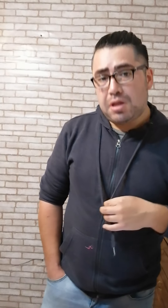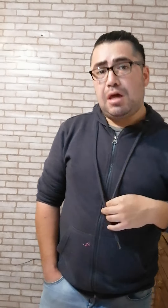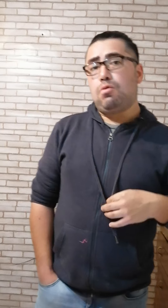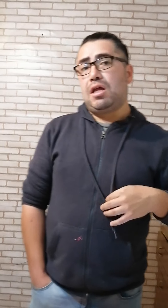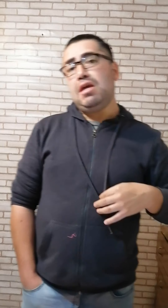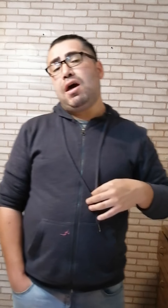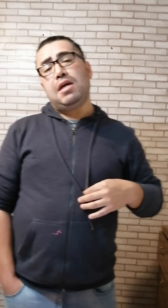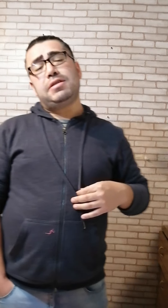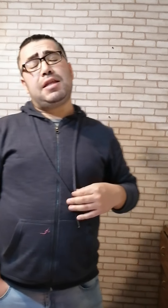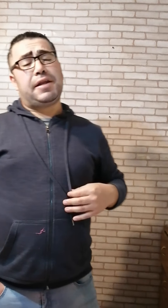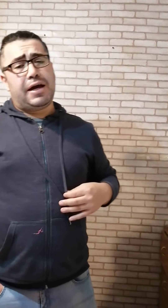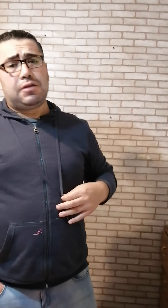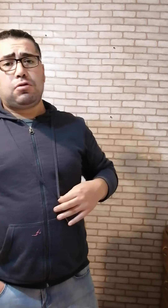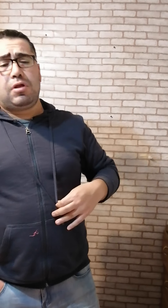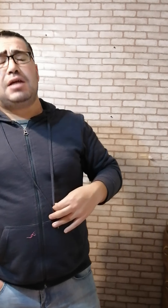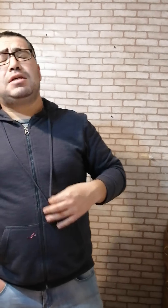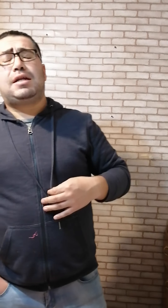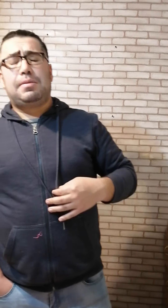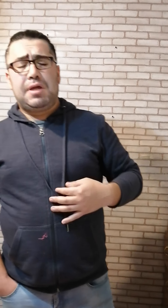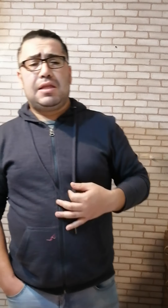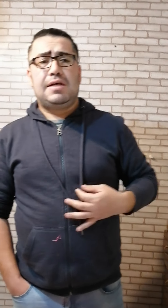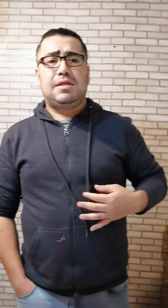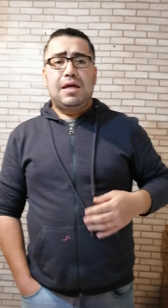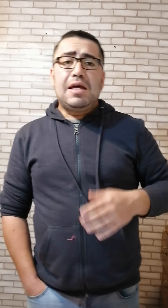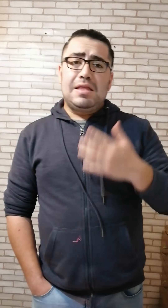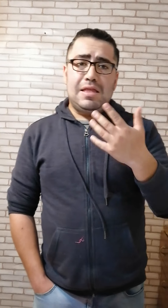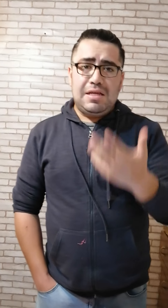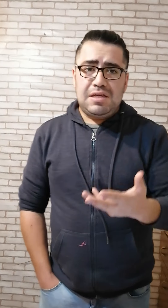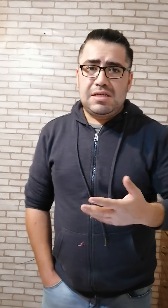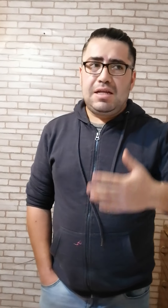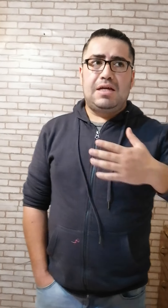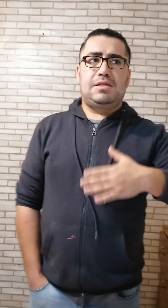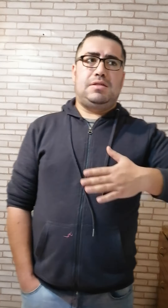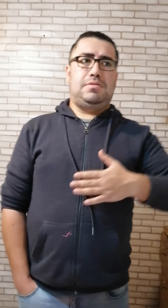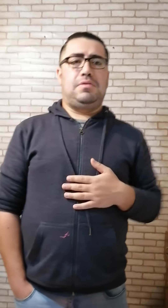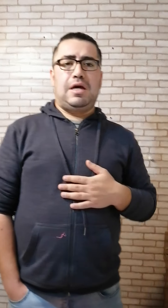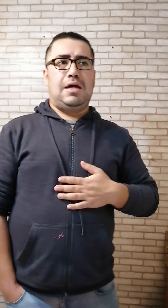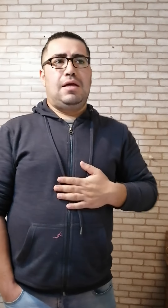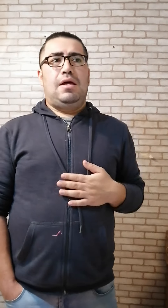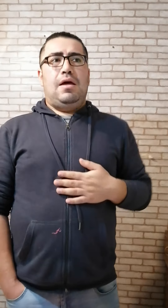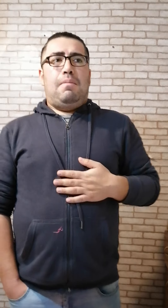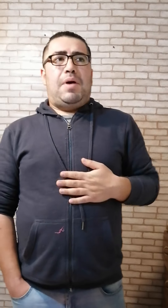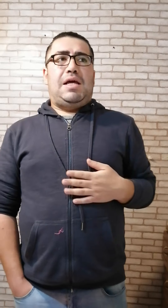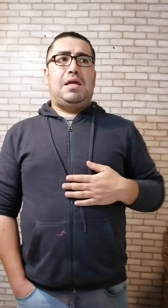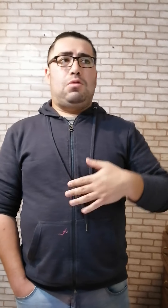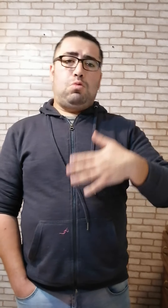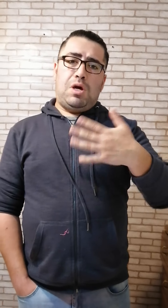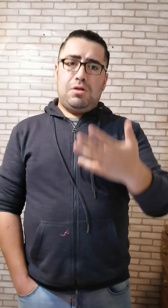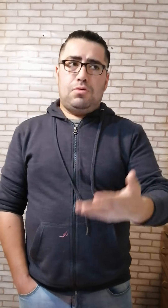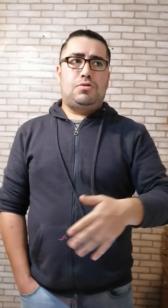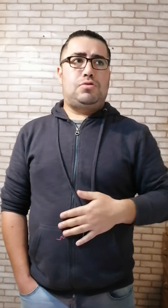educativa es entregar todas las herramientas necesarias ya para que nuestros